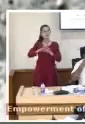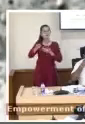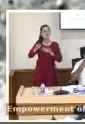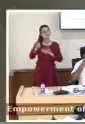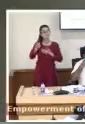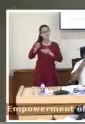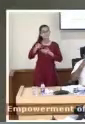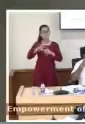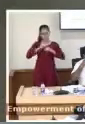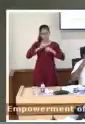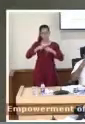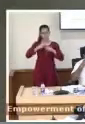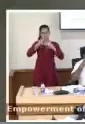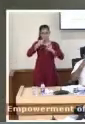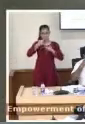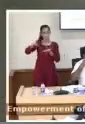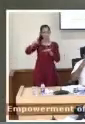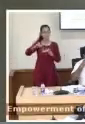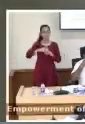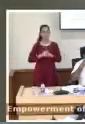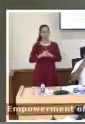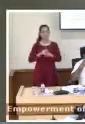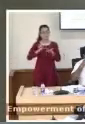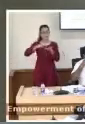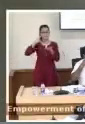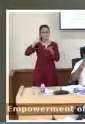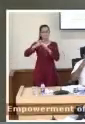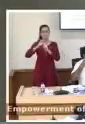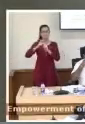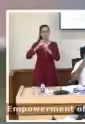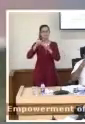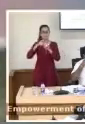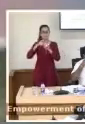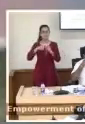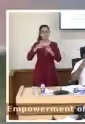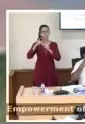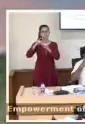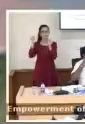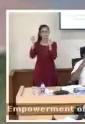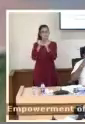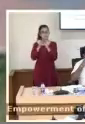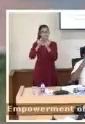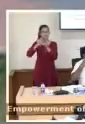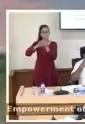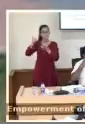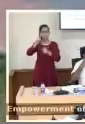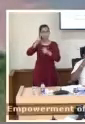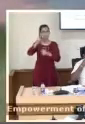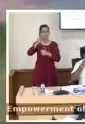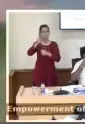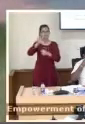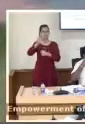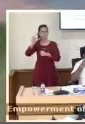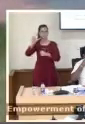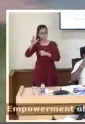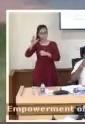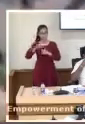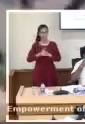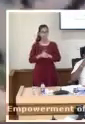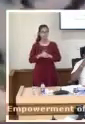1989 दृष्टि विकलांग राष्ट्रीय संस्थान NIVH के रूप में उन्नयन। 1988 क्षेत्रीय